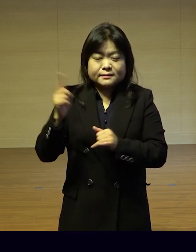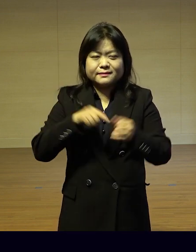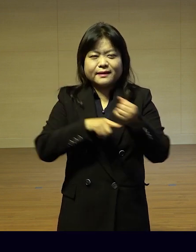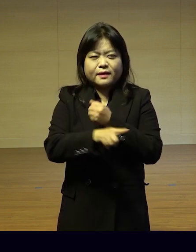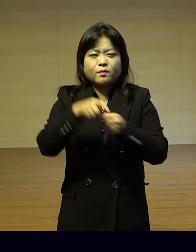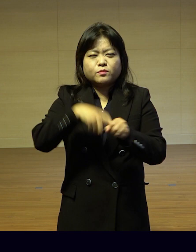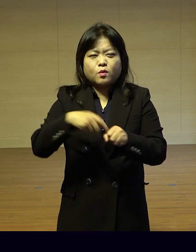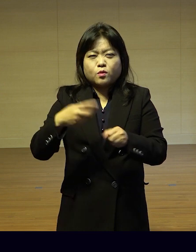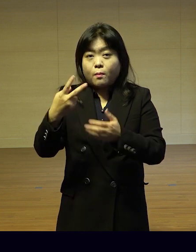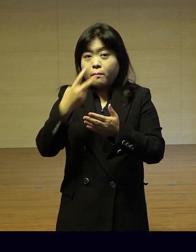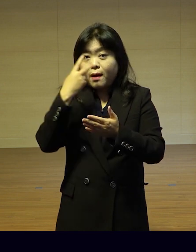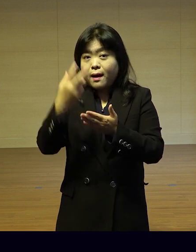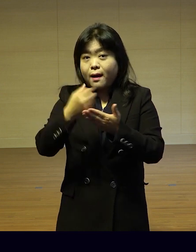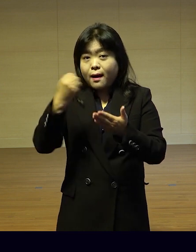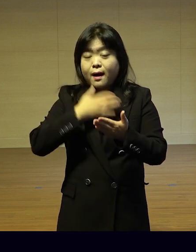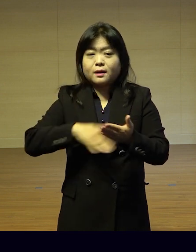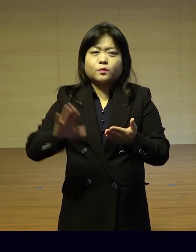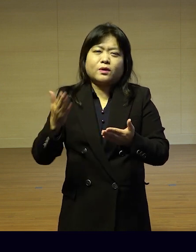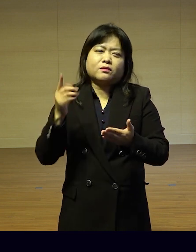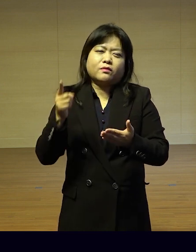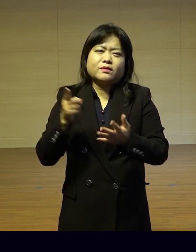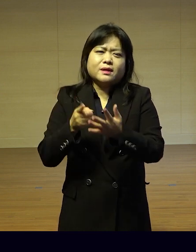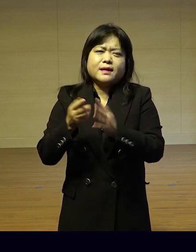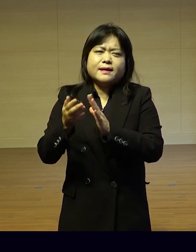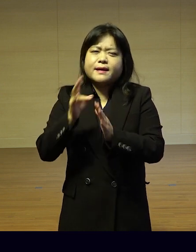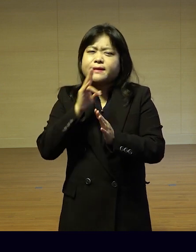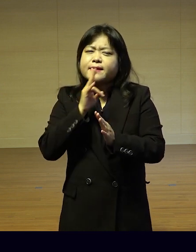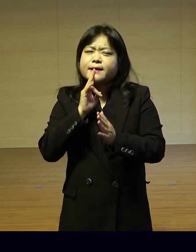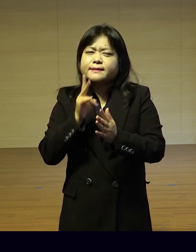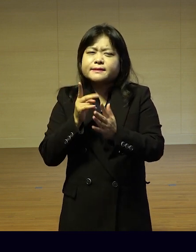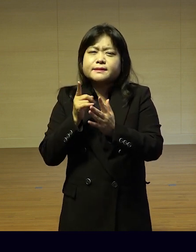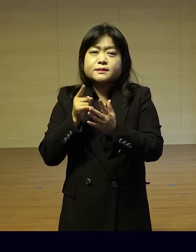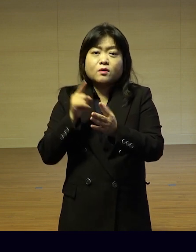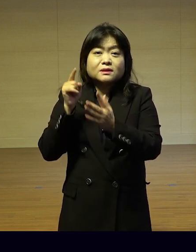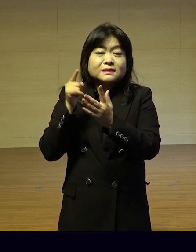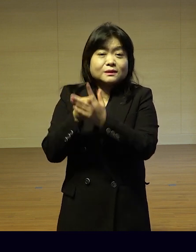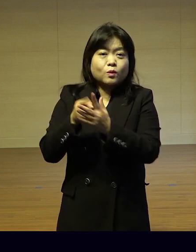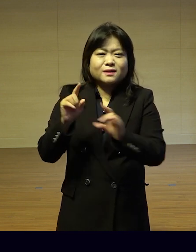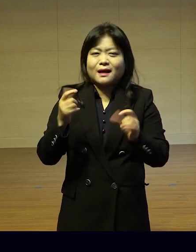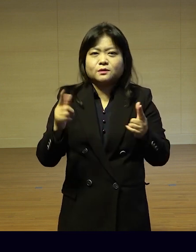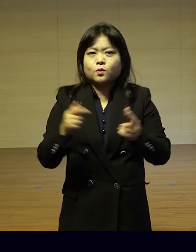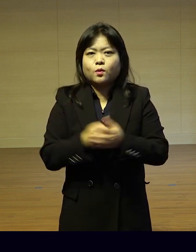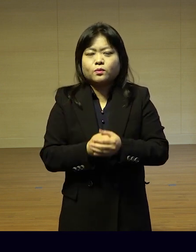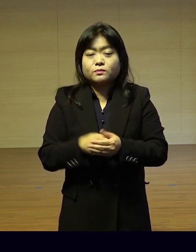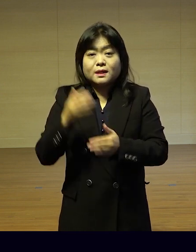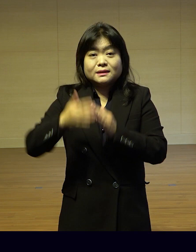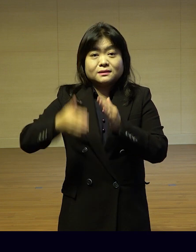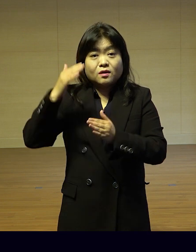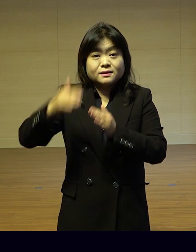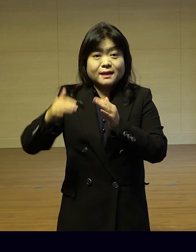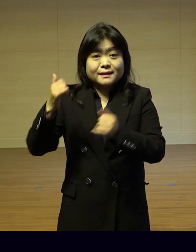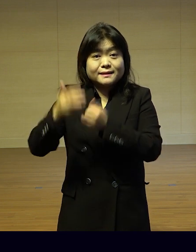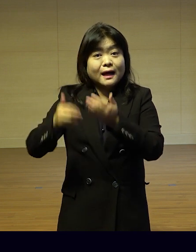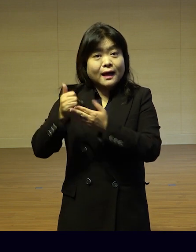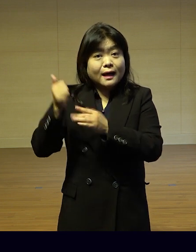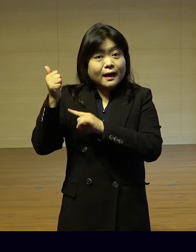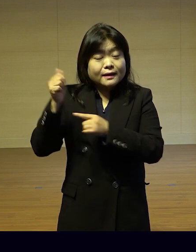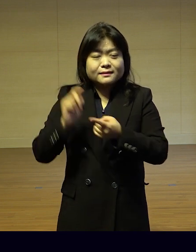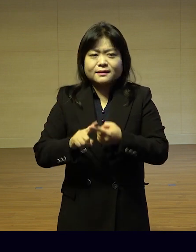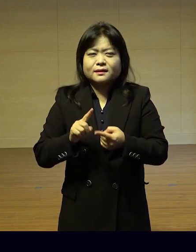파악하는 것입니다. 예지적 직관이 아니고 절대자를 이제 경우에 따라서